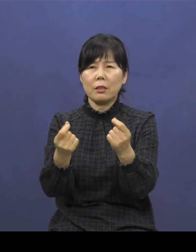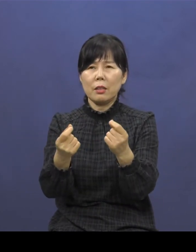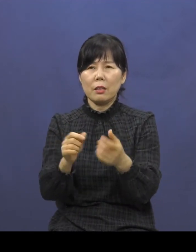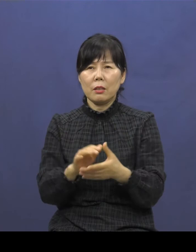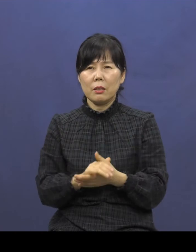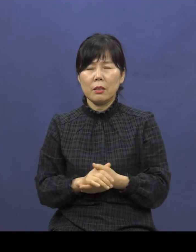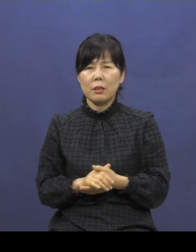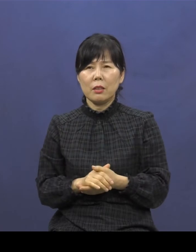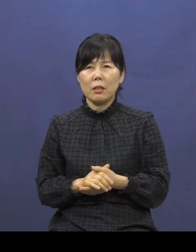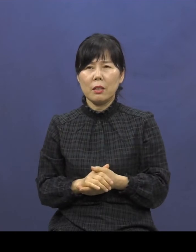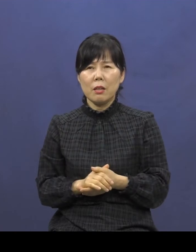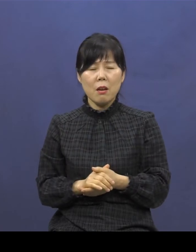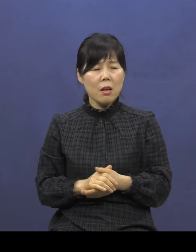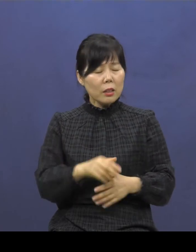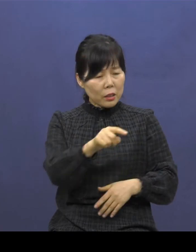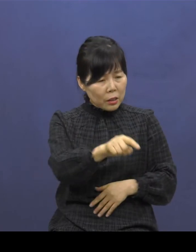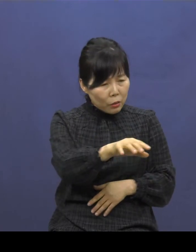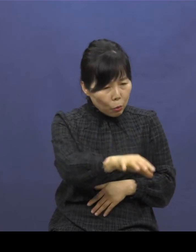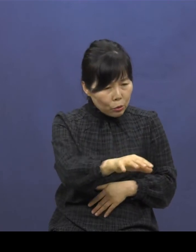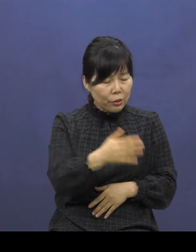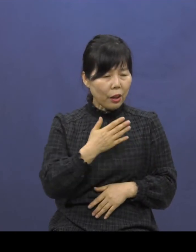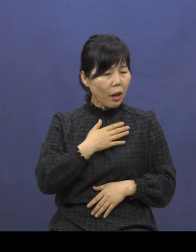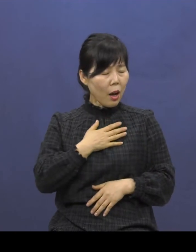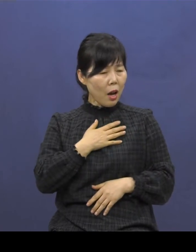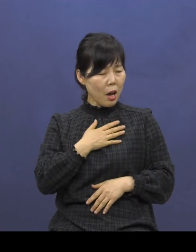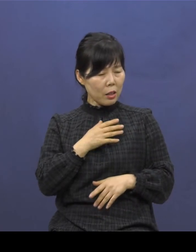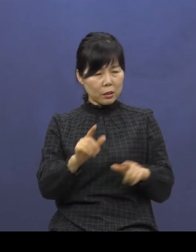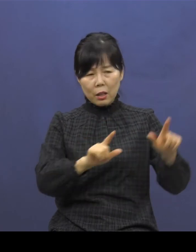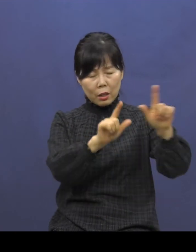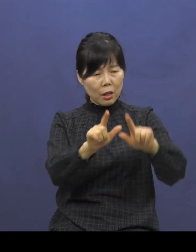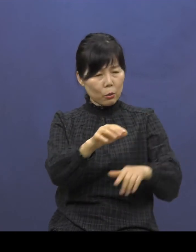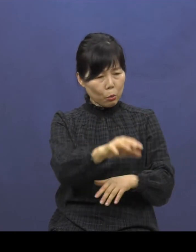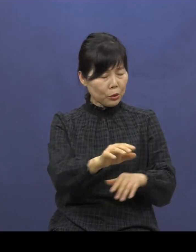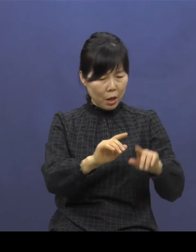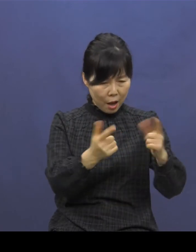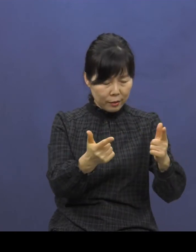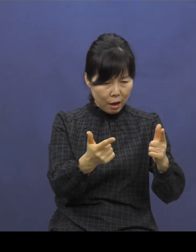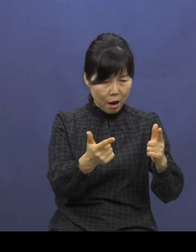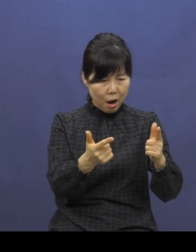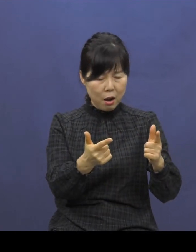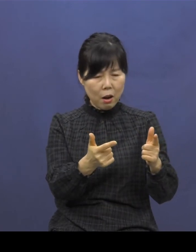살지 않을 것이다. 이게 내가 있을 자리가 아니야.